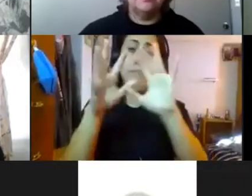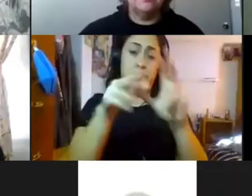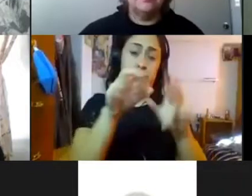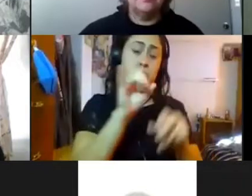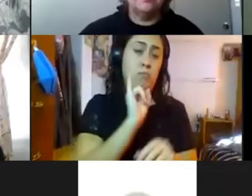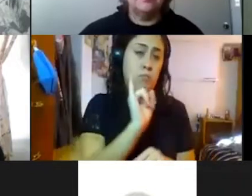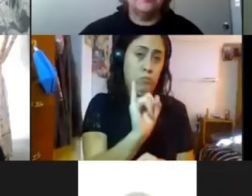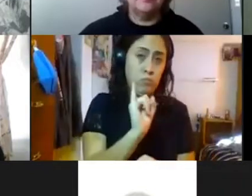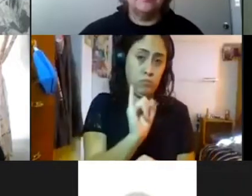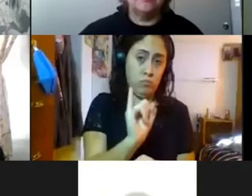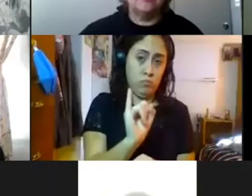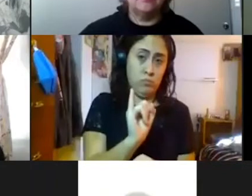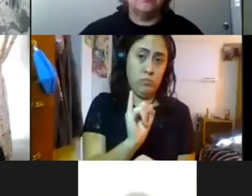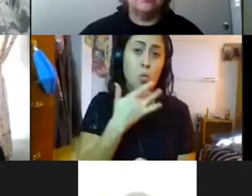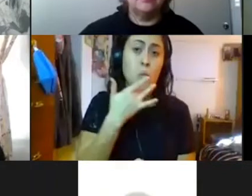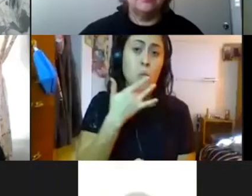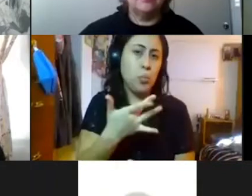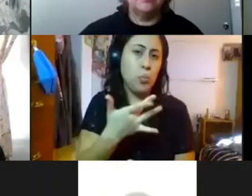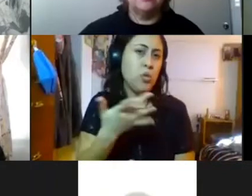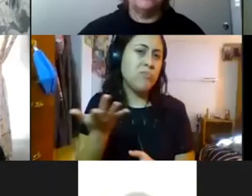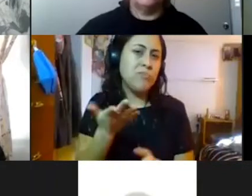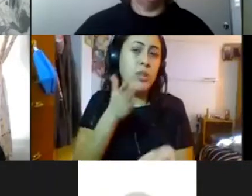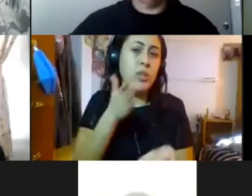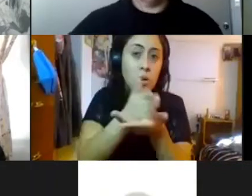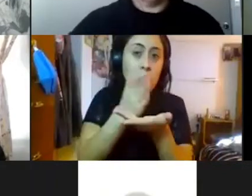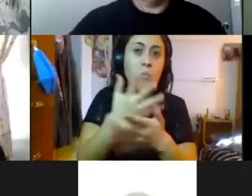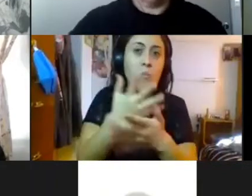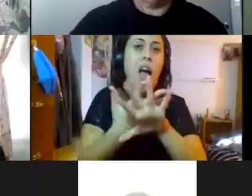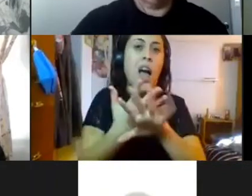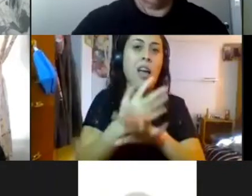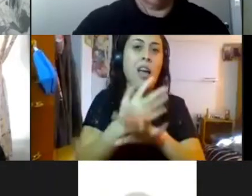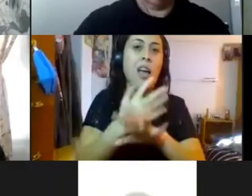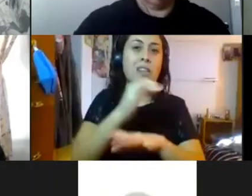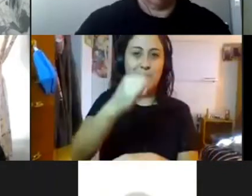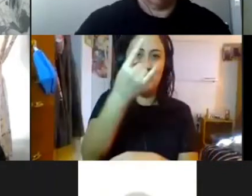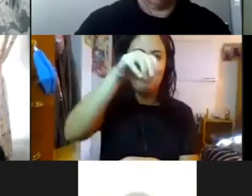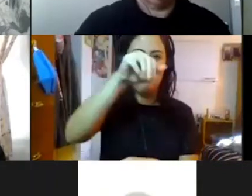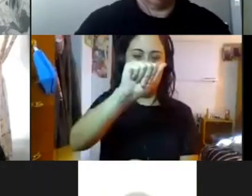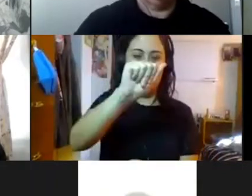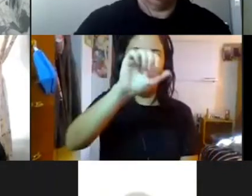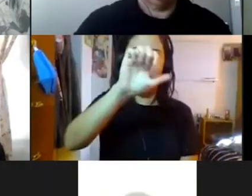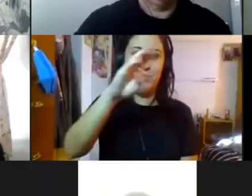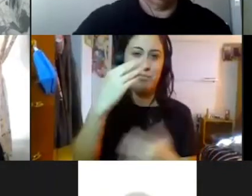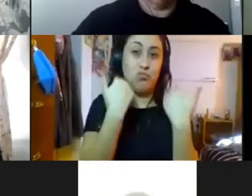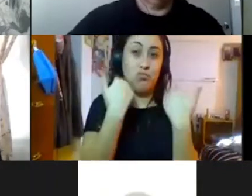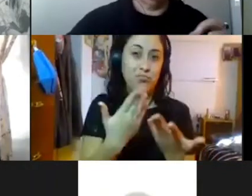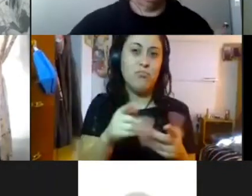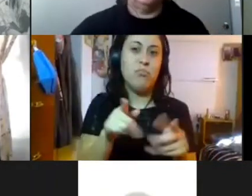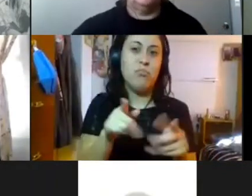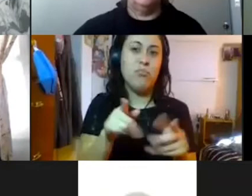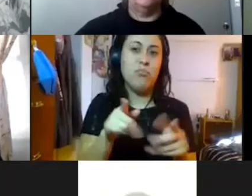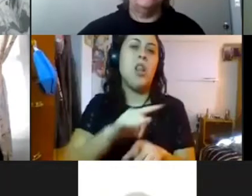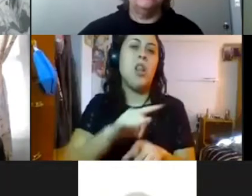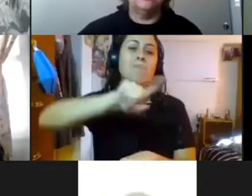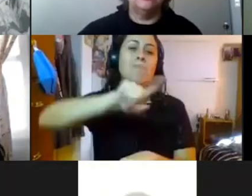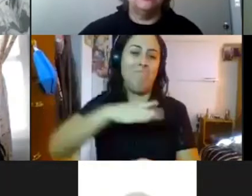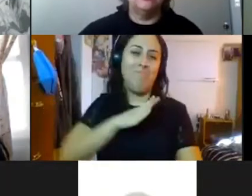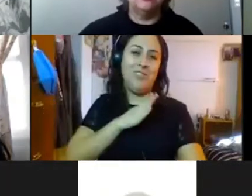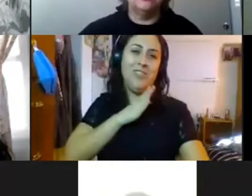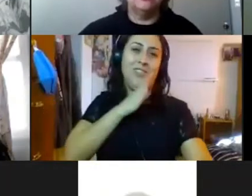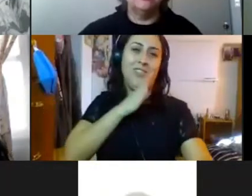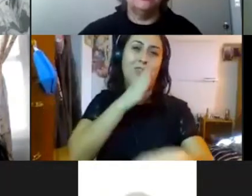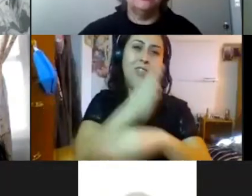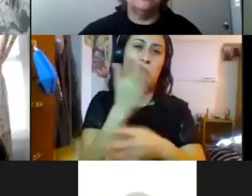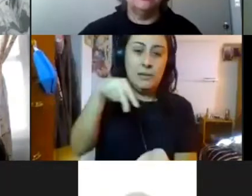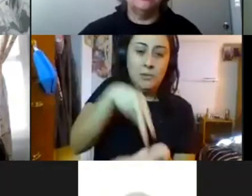hay el beneficio de Junaed, por lo tanto hemos desarrollado los turnos éticos para entregar canasta,